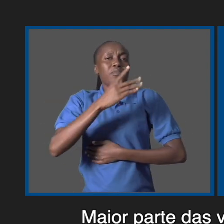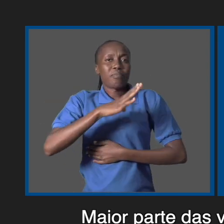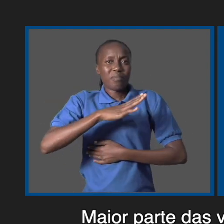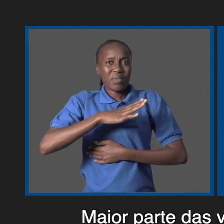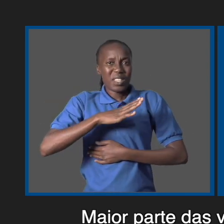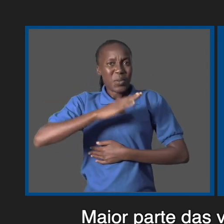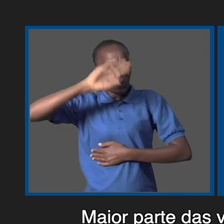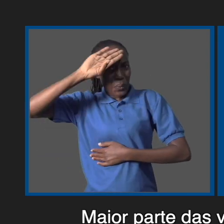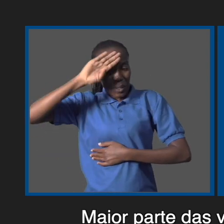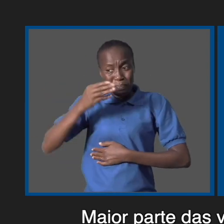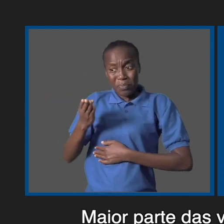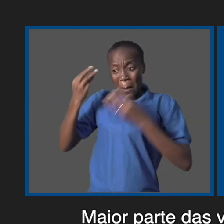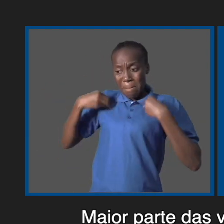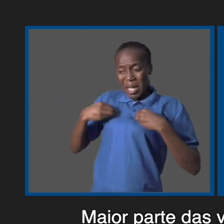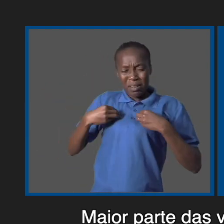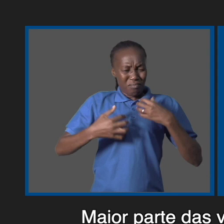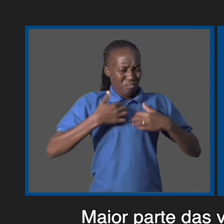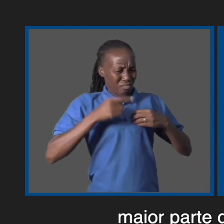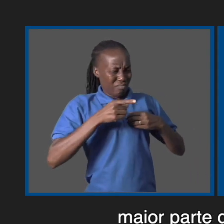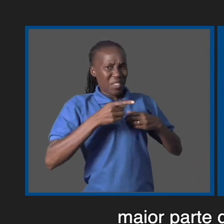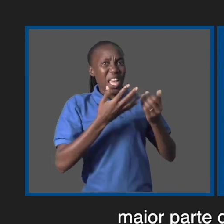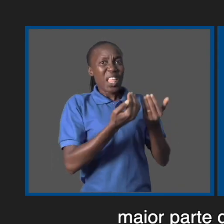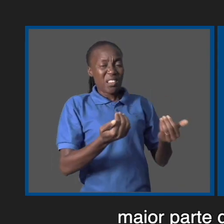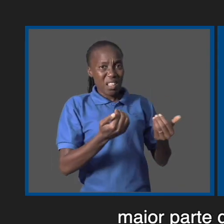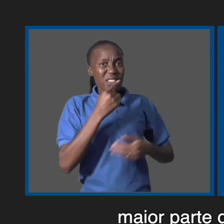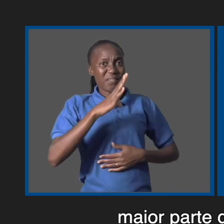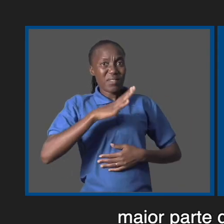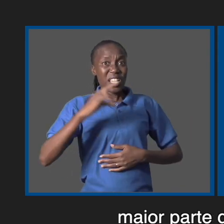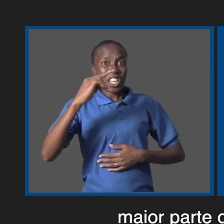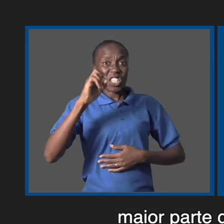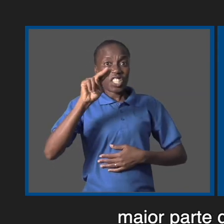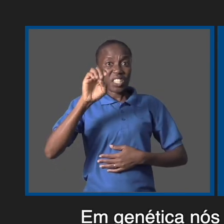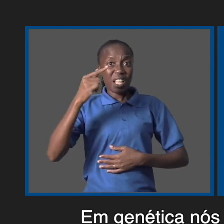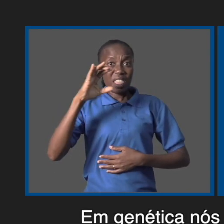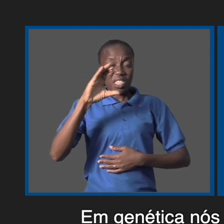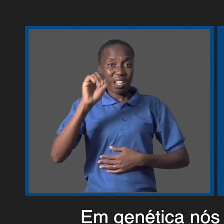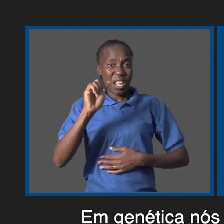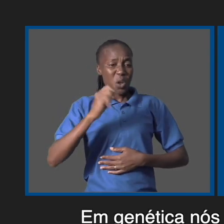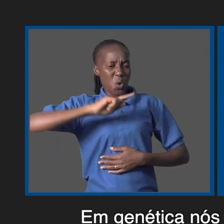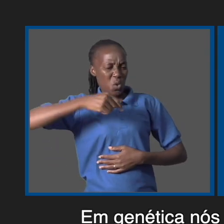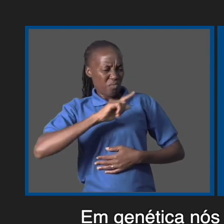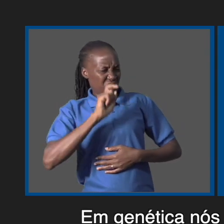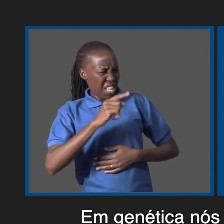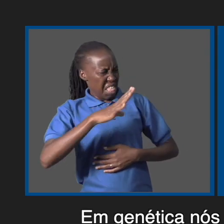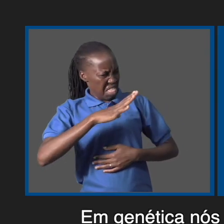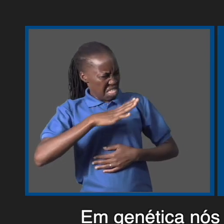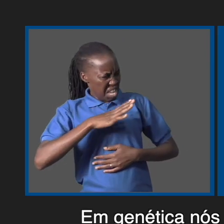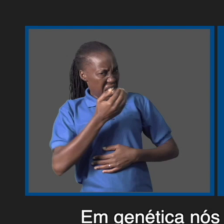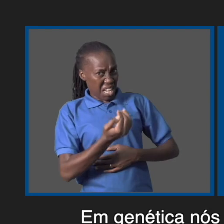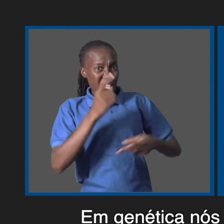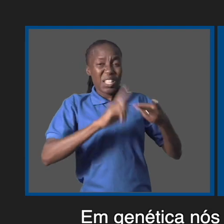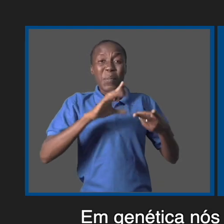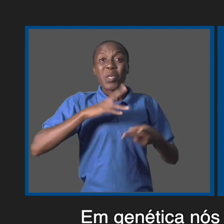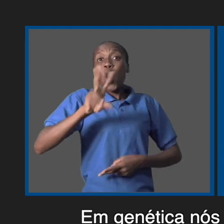hospital, têm um filho doente, a maior parte dos médicos preocupam-se com aquela criança. Em genética, nós procuramos ver se, para além daquela